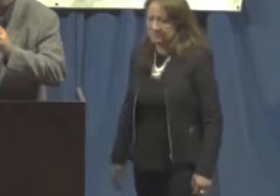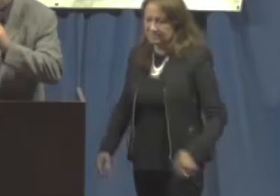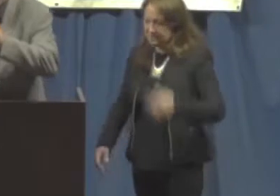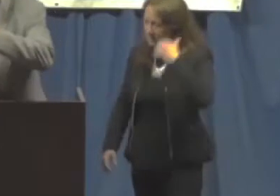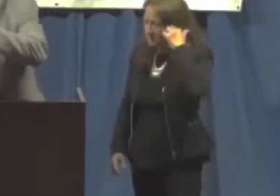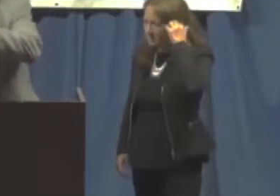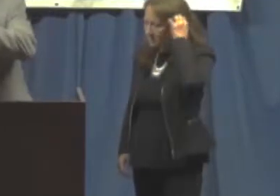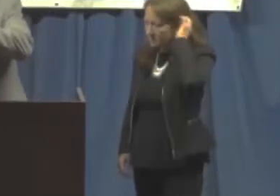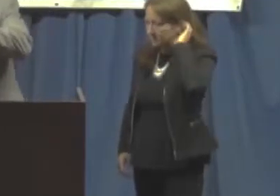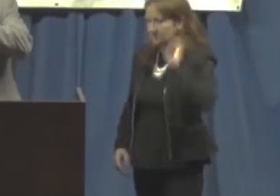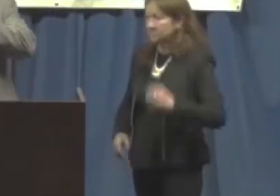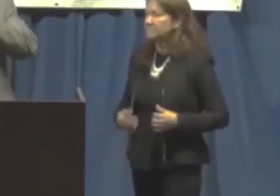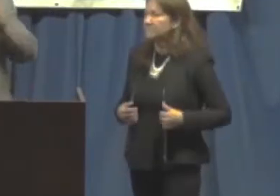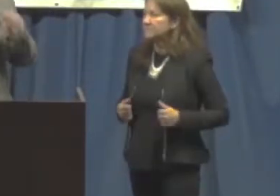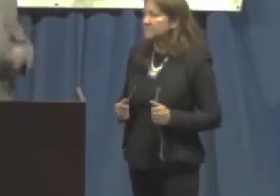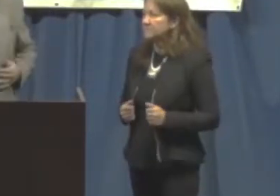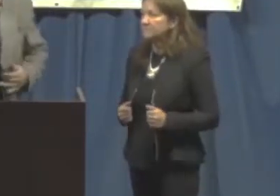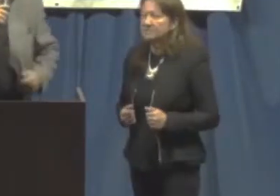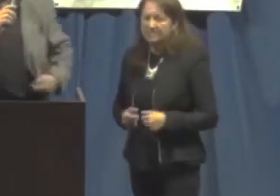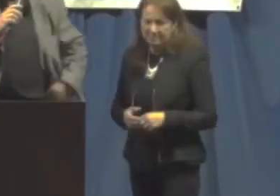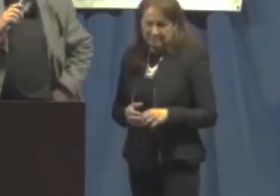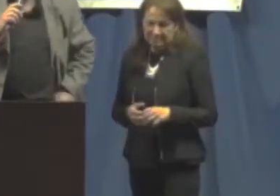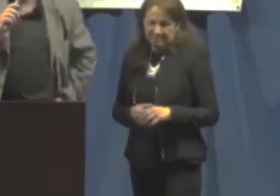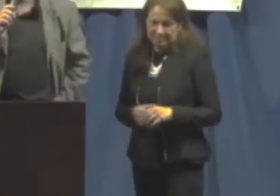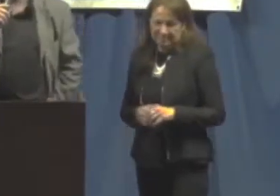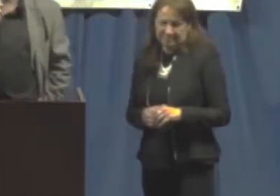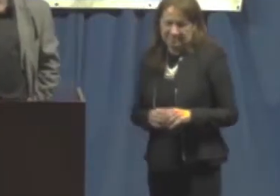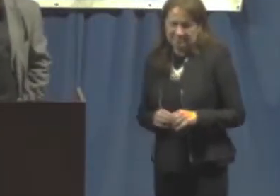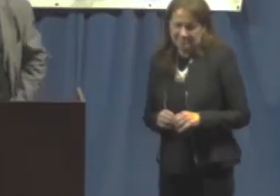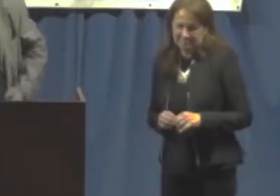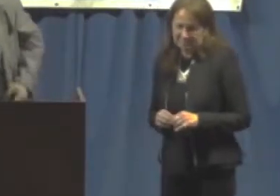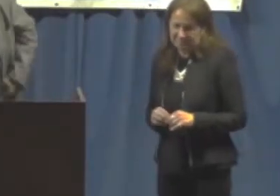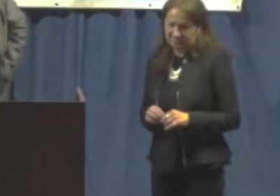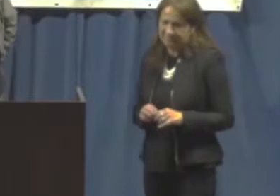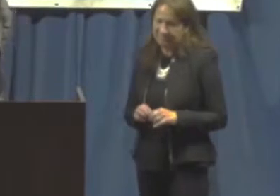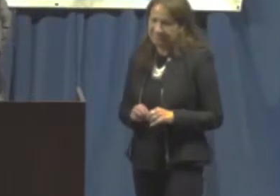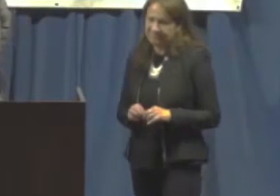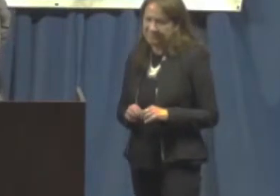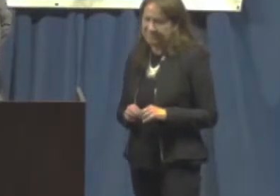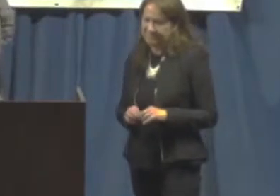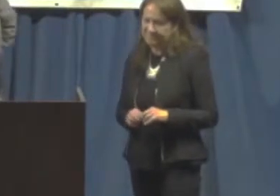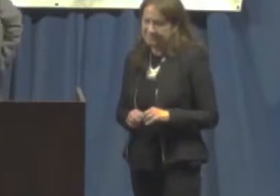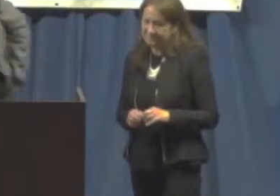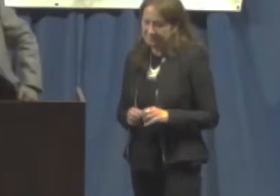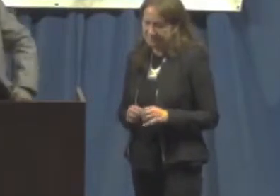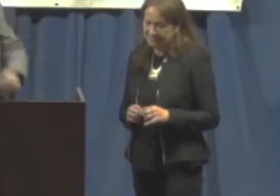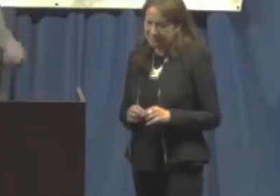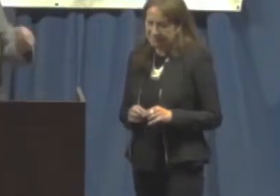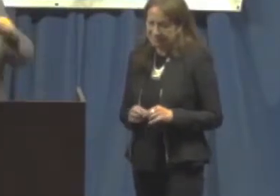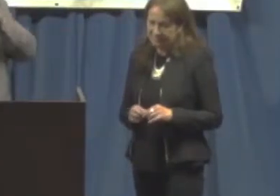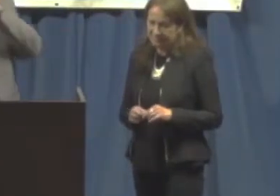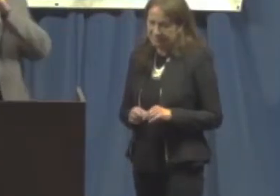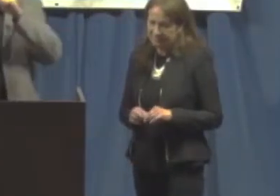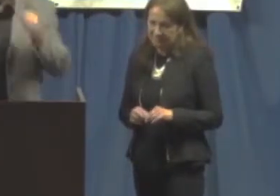en ninguna especialidad en sí pero que se encuentra muy motivada por este tema de las tecnologías de la información y de la